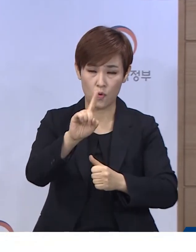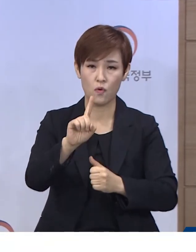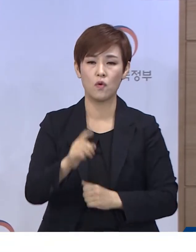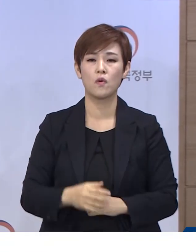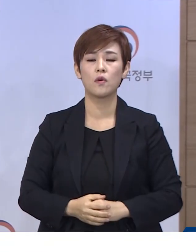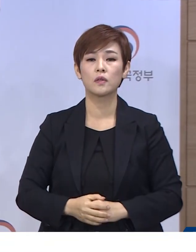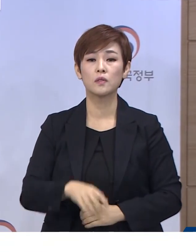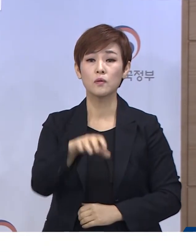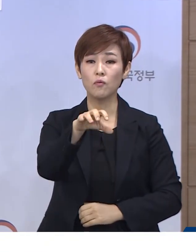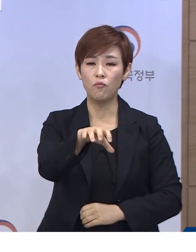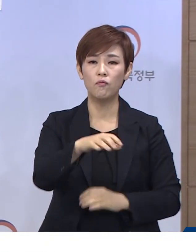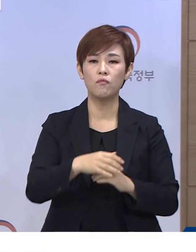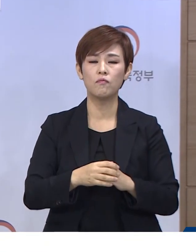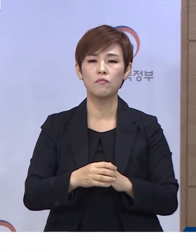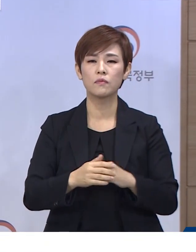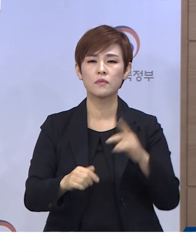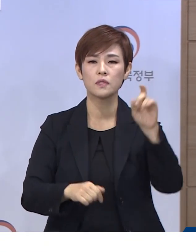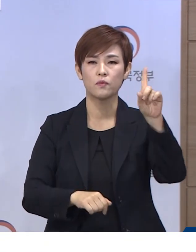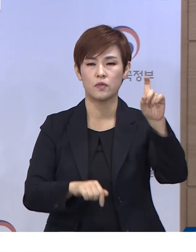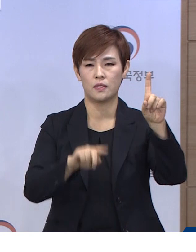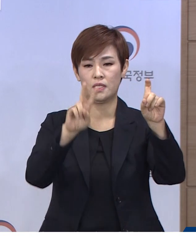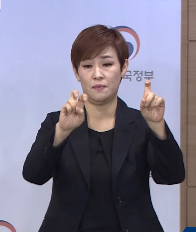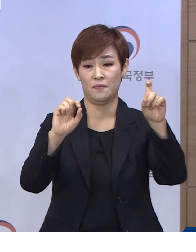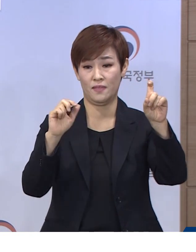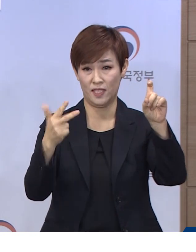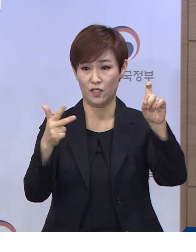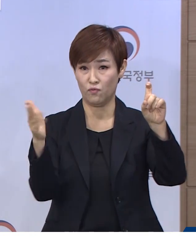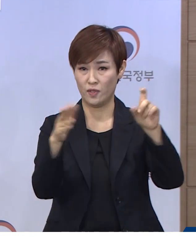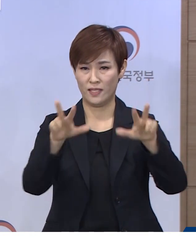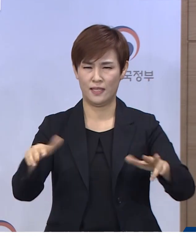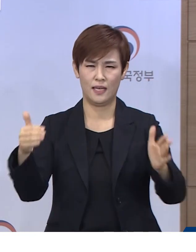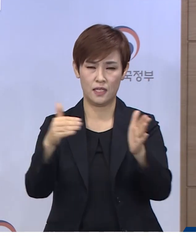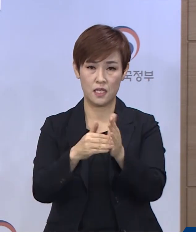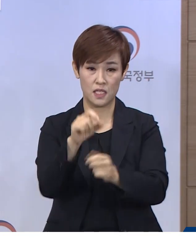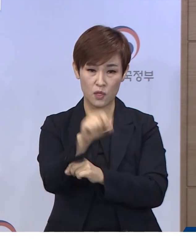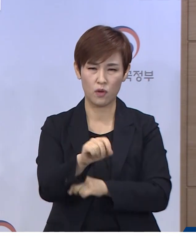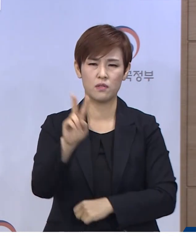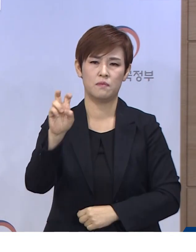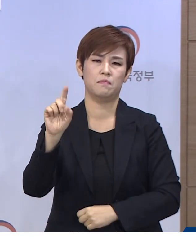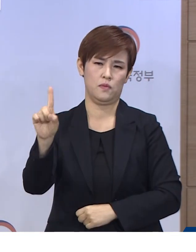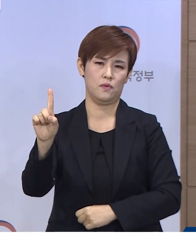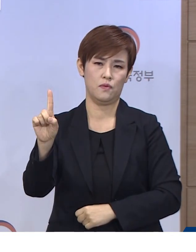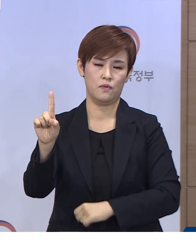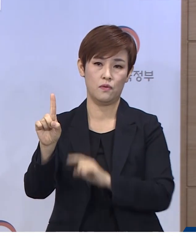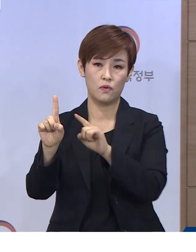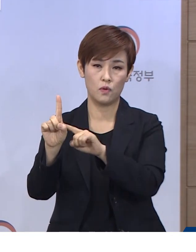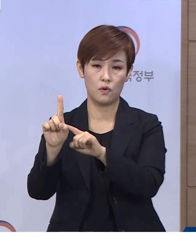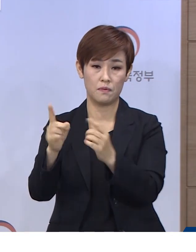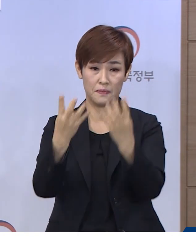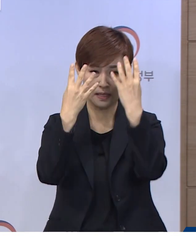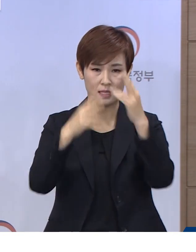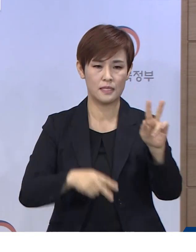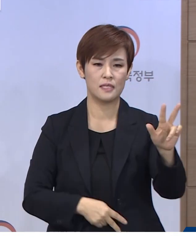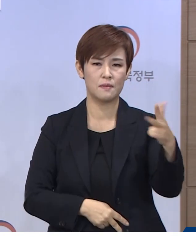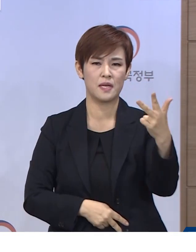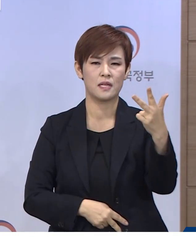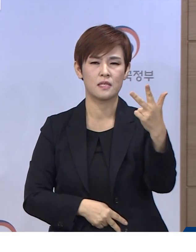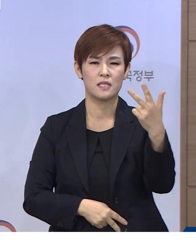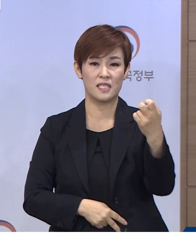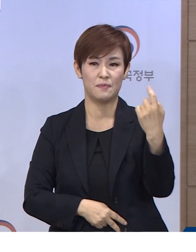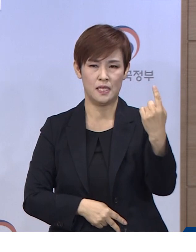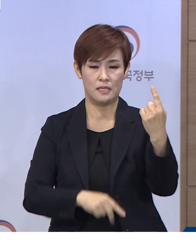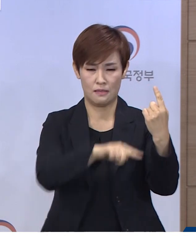서울 동부 구치소에서 지난 11월 27일 부터 현재까지 직원이 11명과 수용자 770 1명